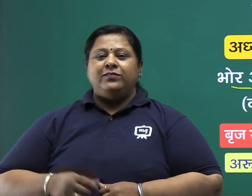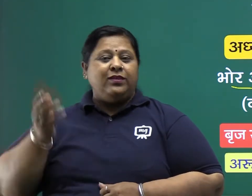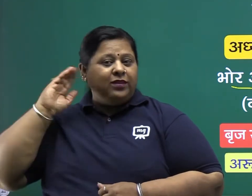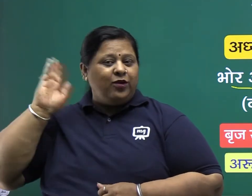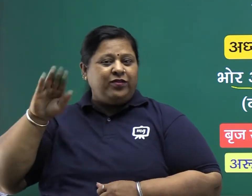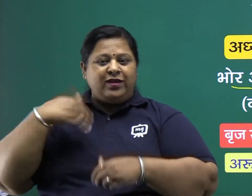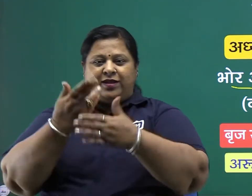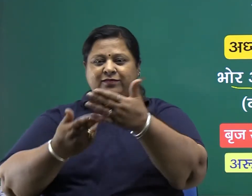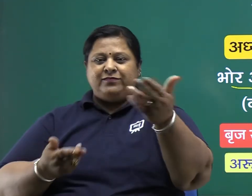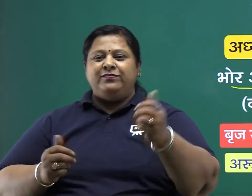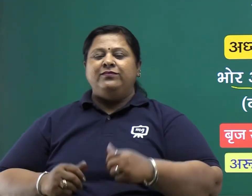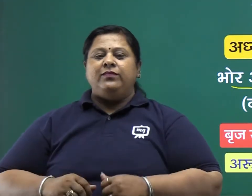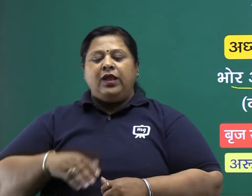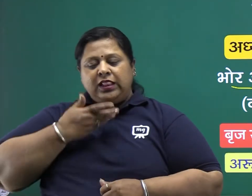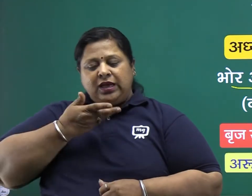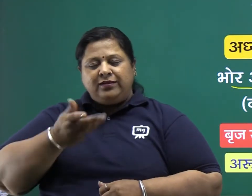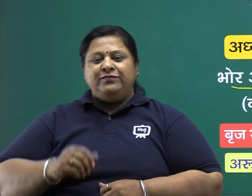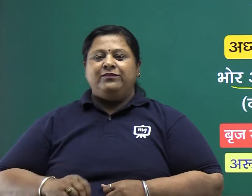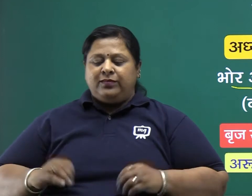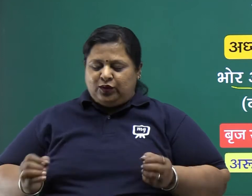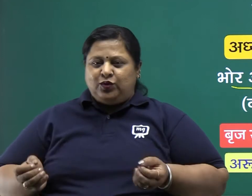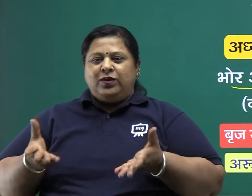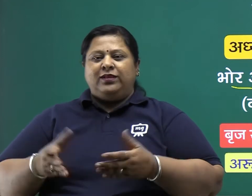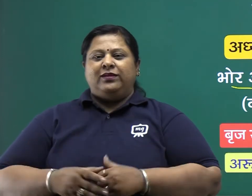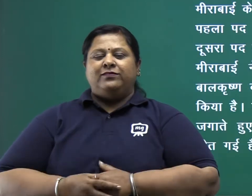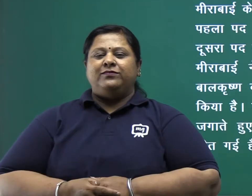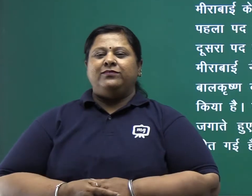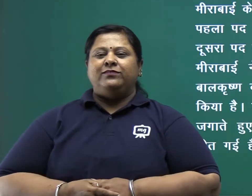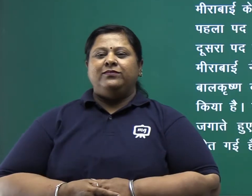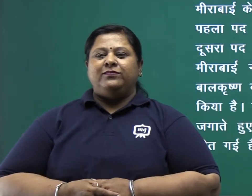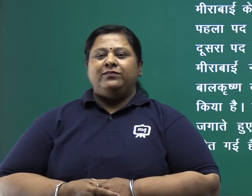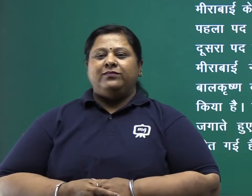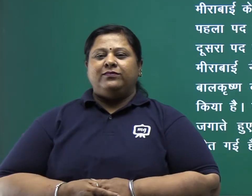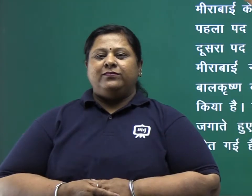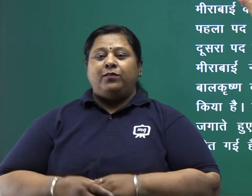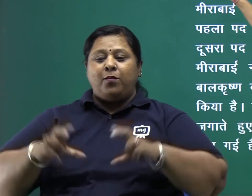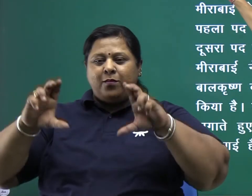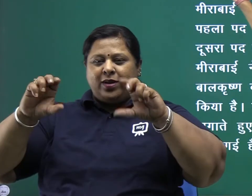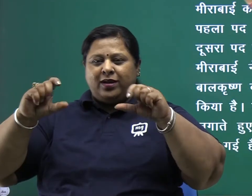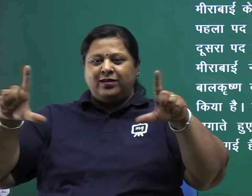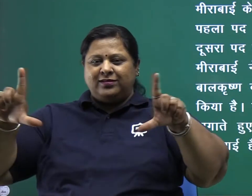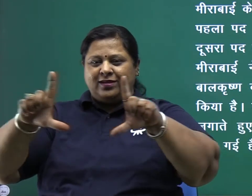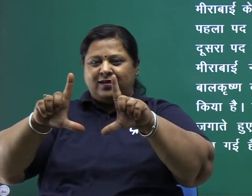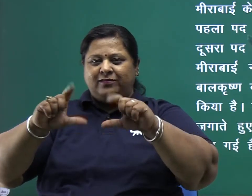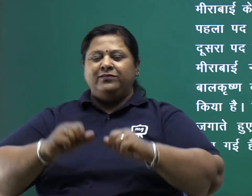कविता का अध्ययन शुरू करते हैं। पाठ का सार।